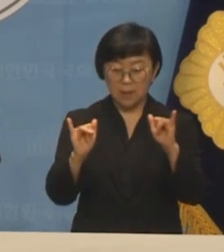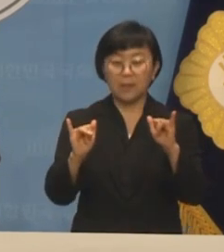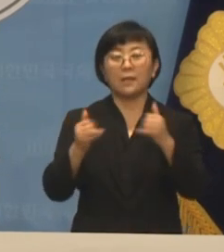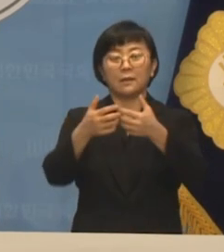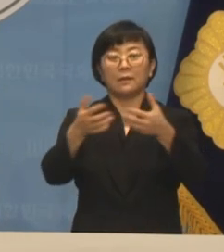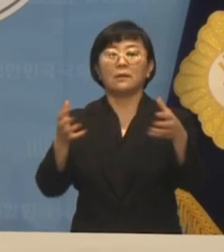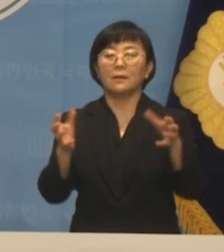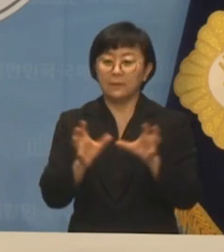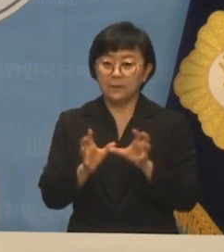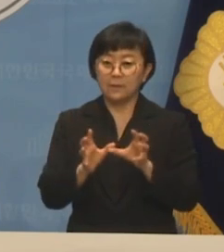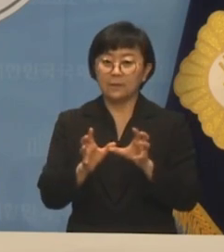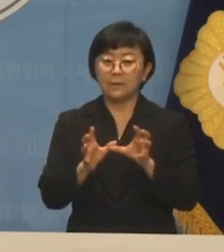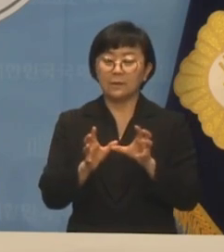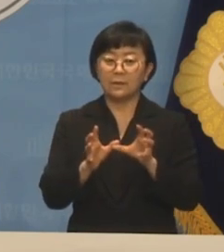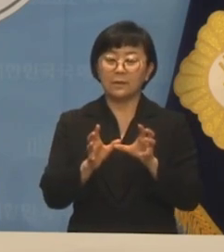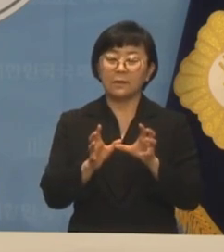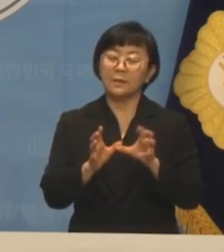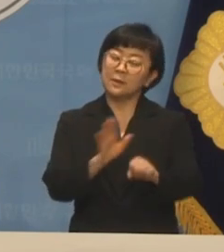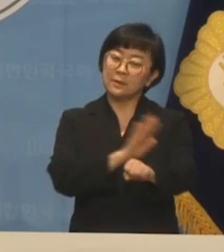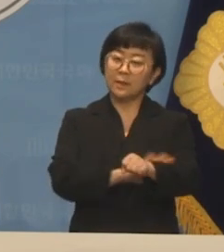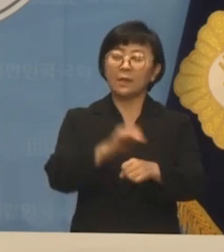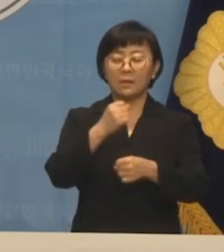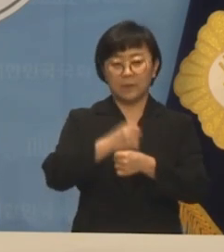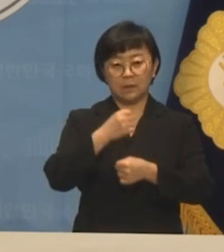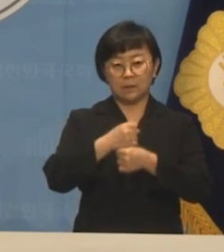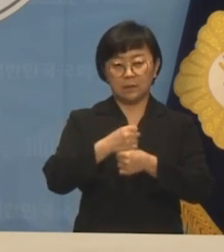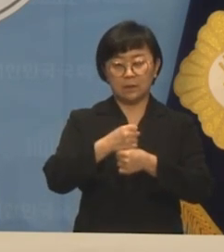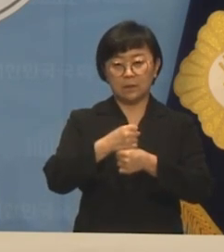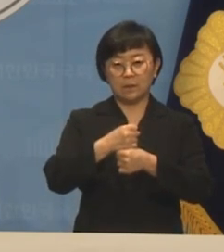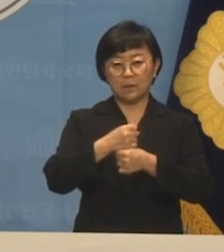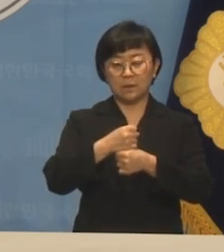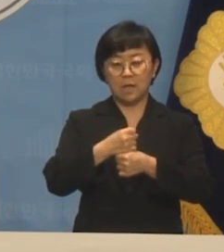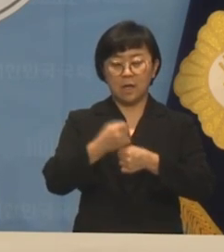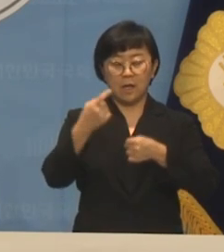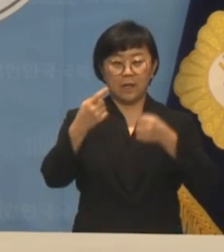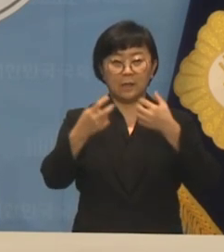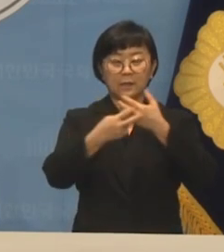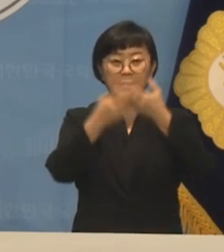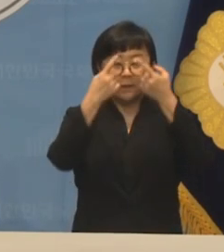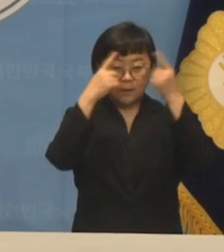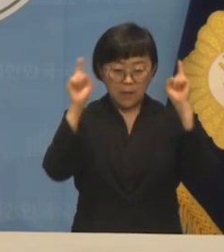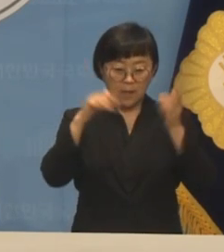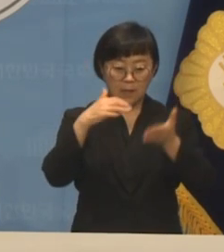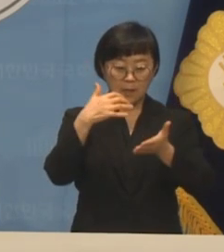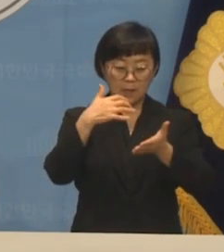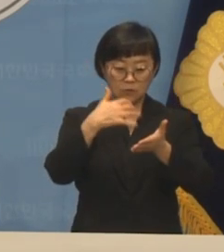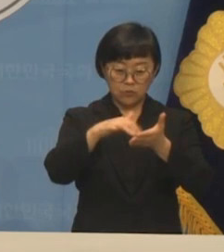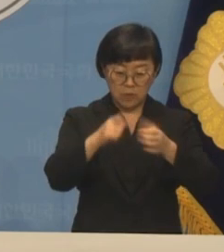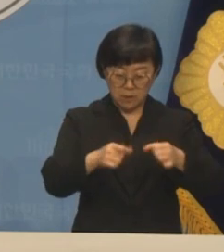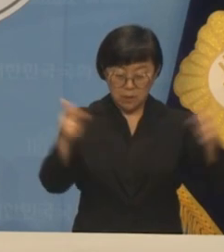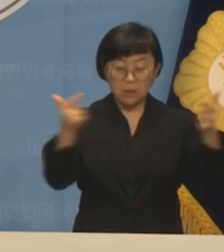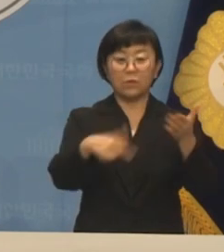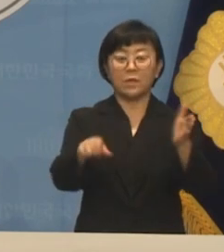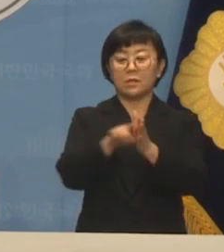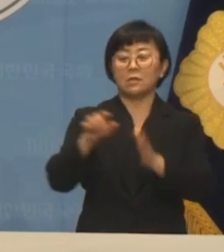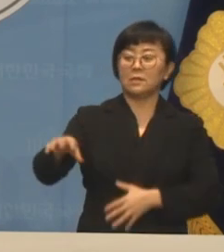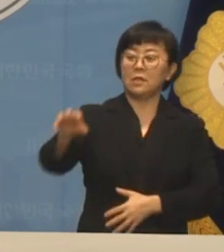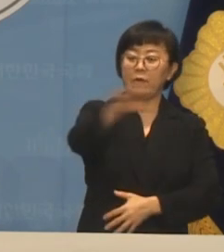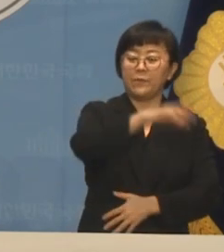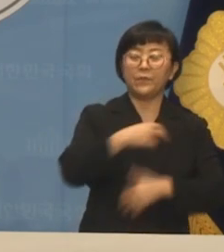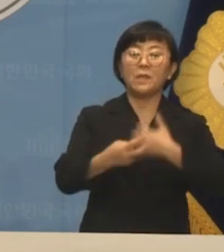함께 제대로 된 의대 증원이 되기 위해서는